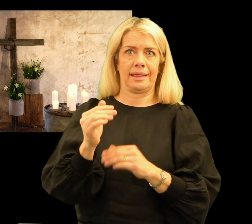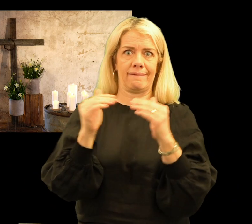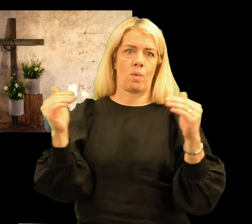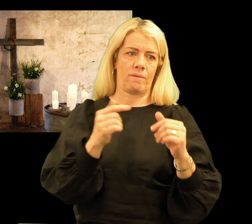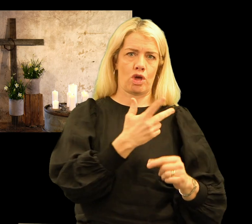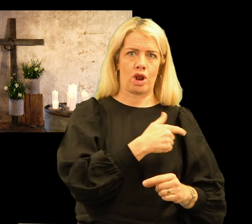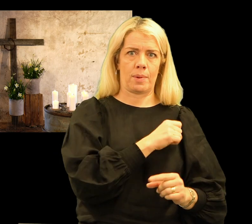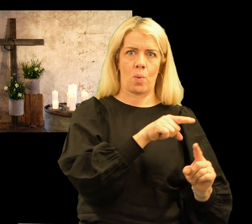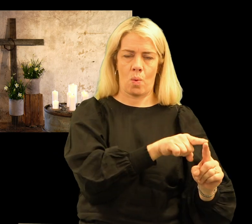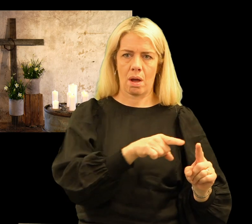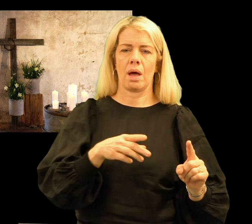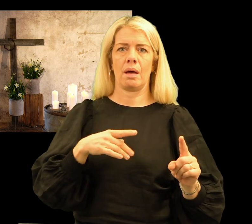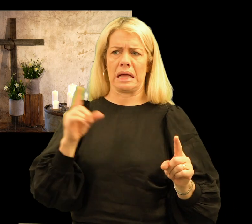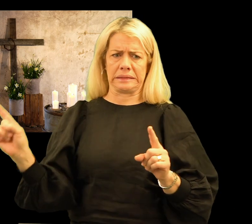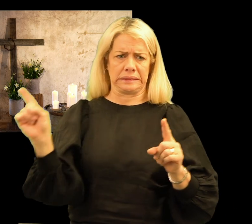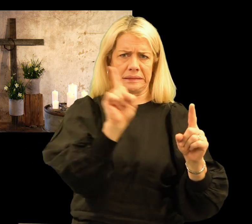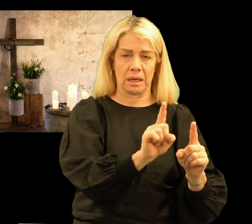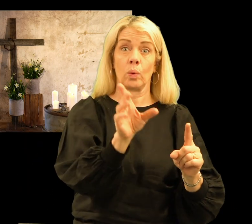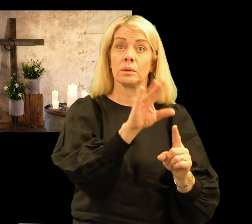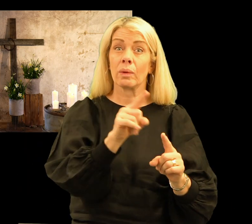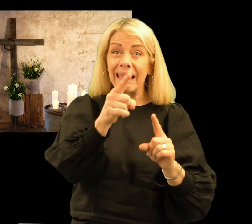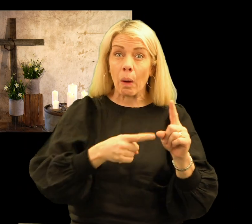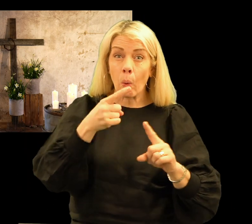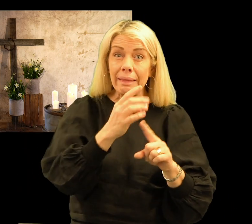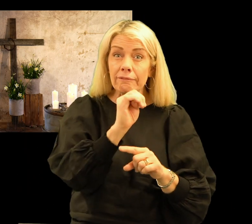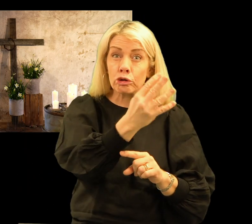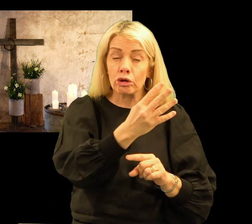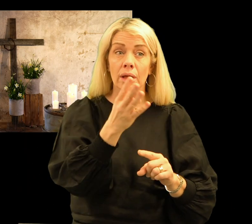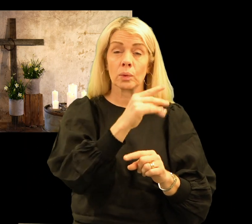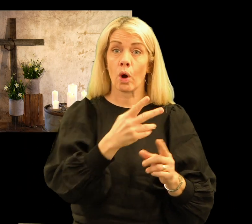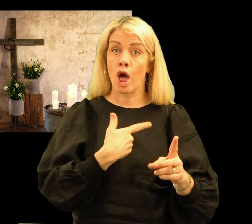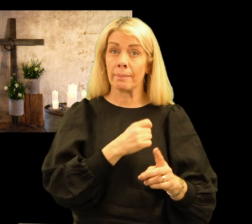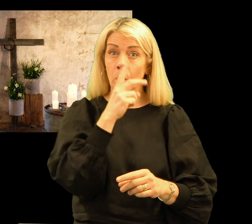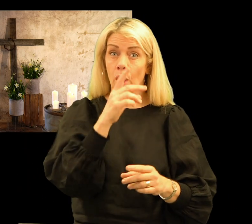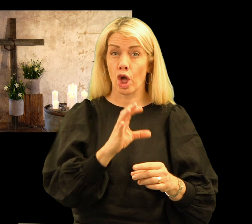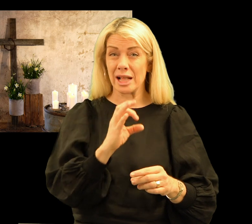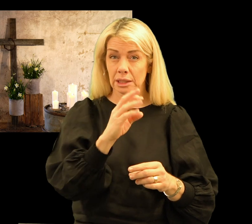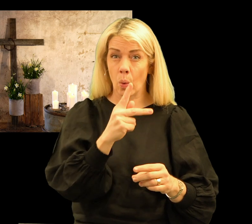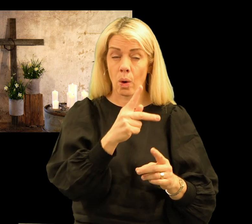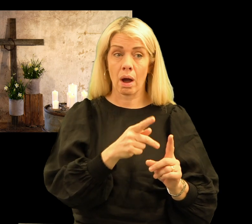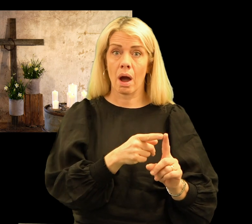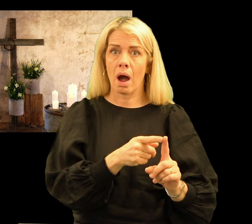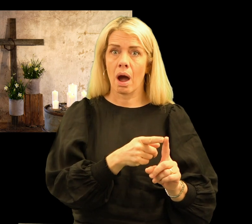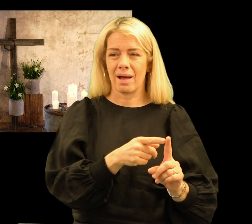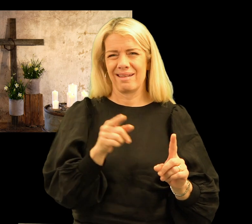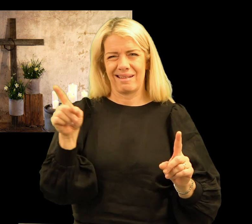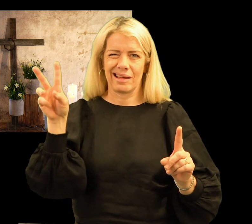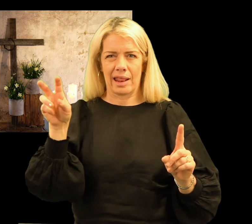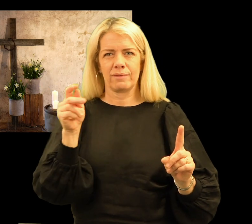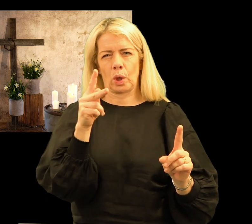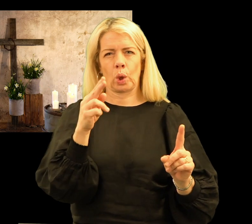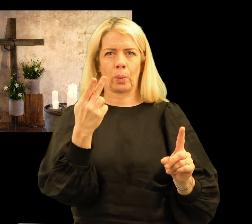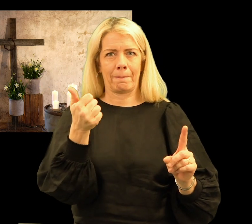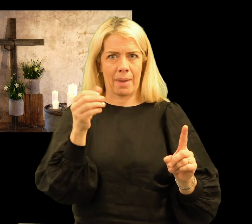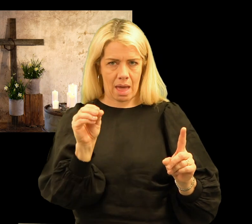spela i Örebro. Och som laget spelade 94. De gjorde mål i varenda match. Kuba blev